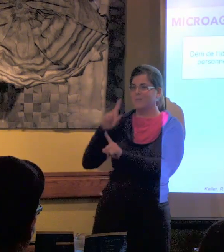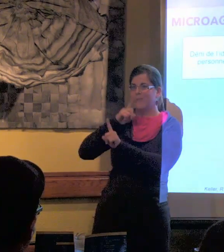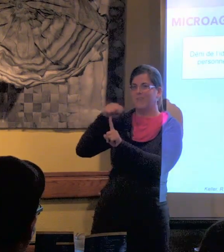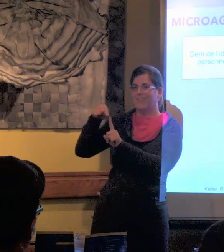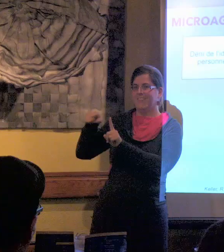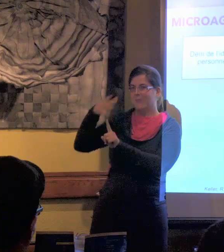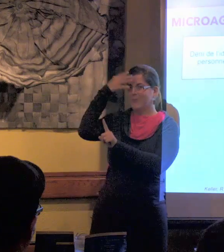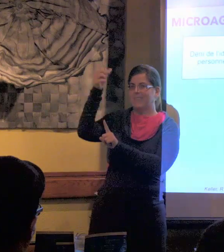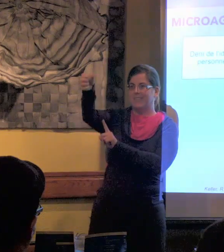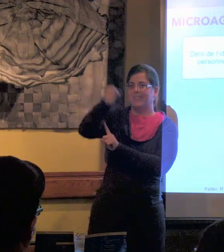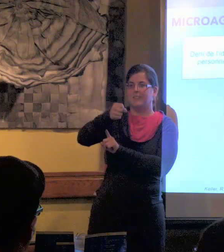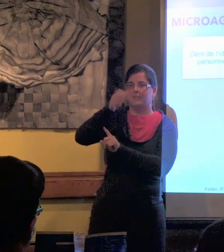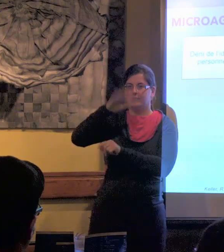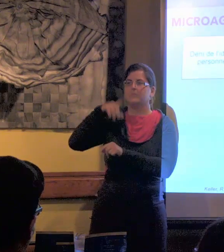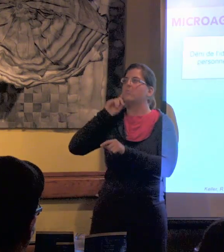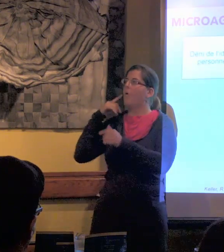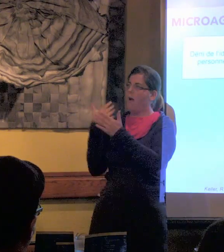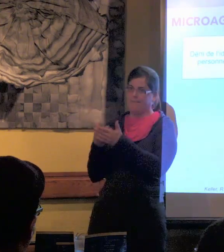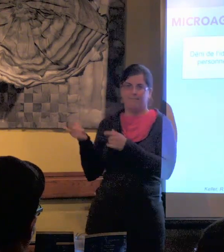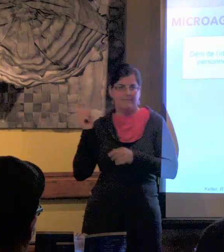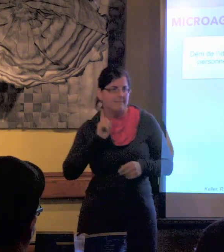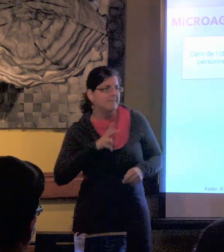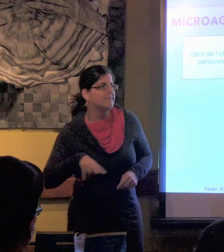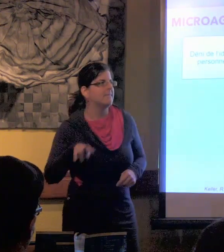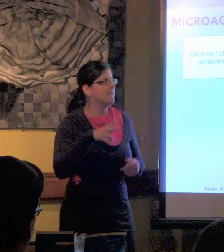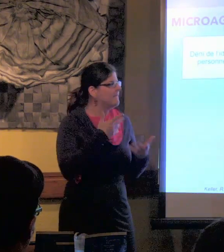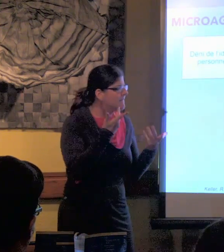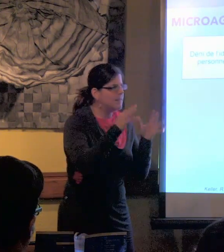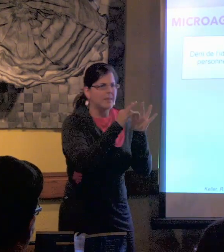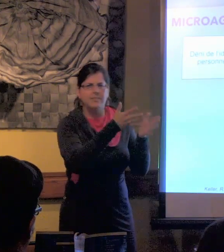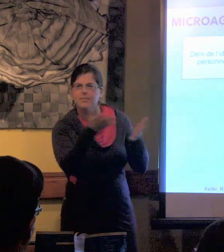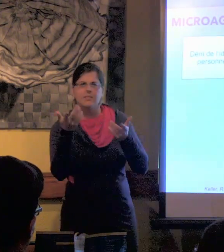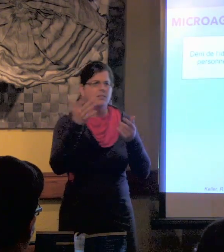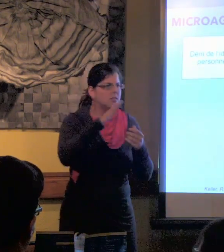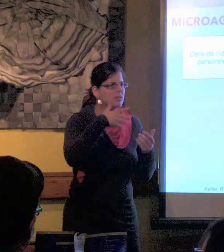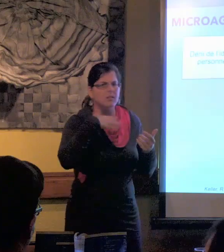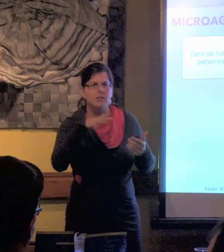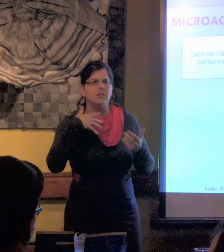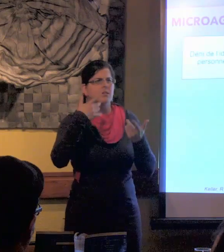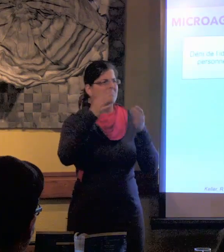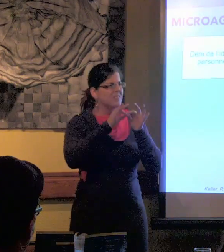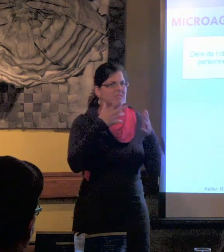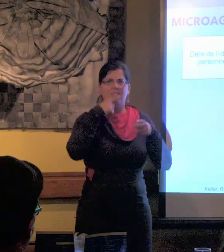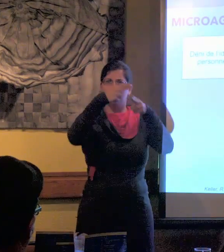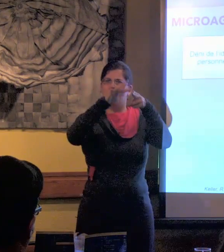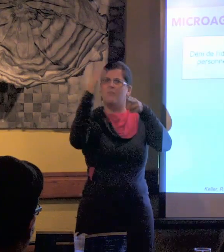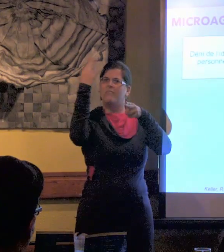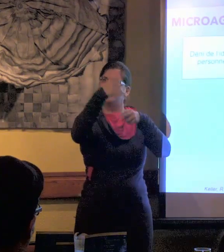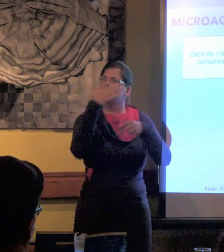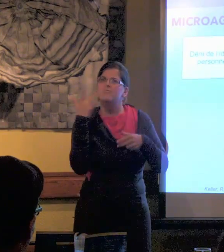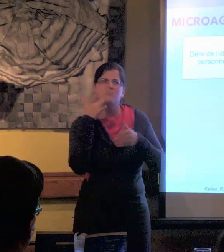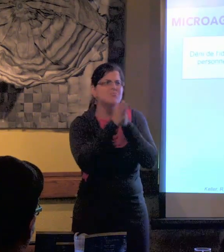contre, a oublié de faire appel à l'interprète parce qu'il y a un employé sourd dans son entreprise. Donc, la personne sourde se présente, dit, écoute, où est